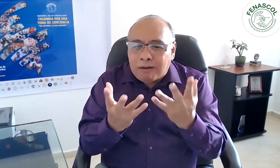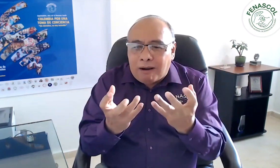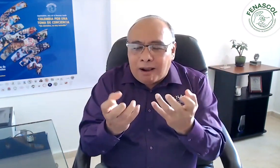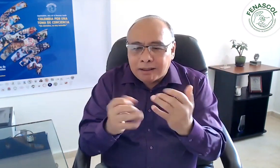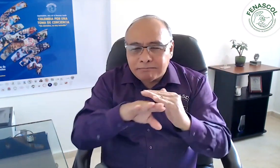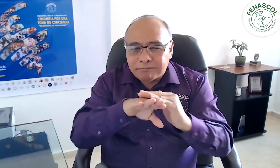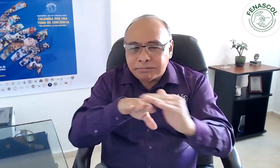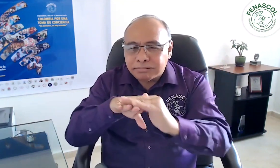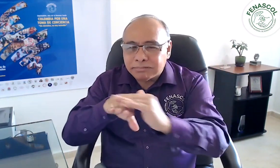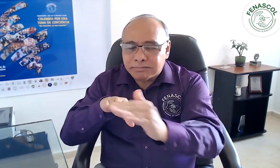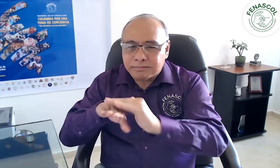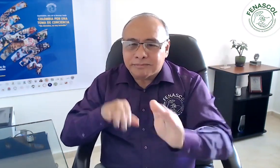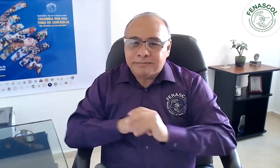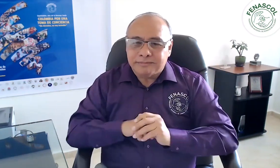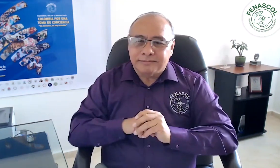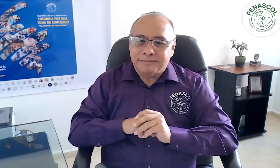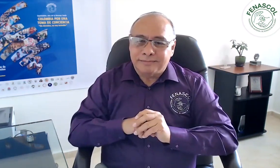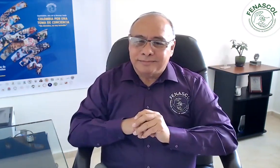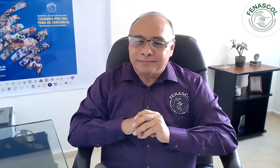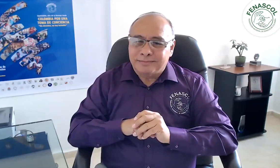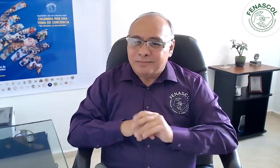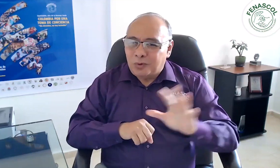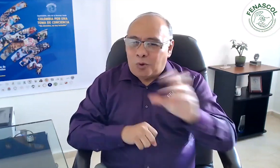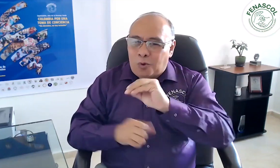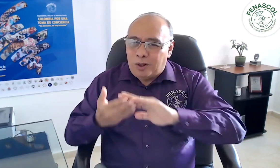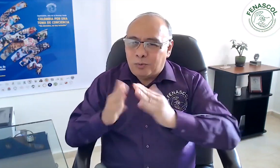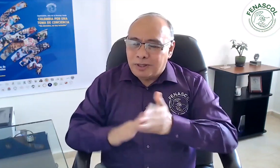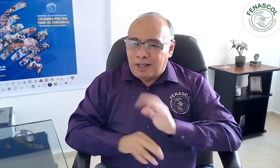Es por esto que en FENASCOL queremos invitar a toda la comunidad.